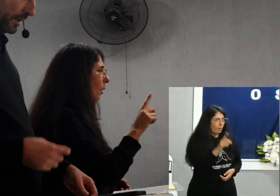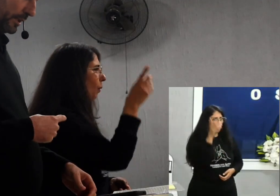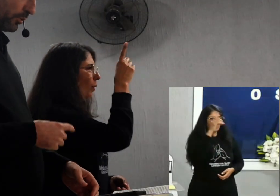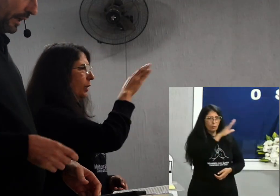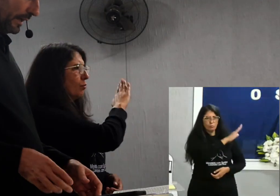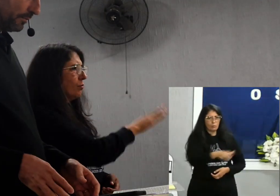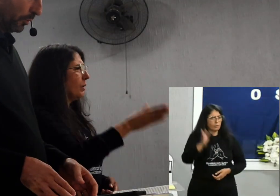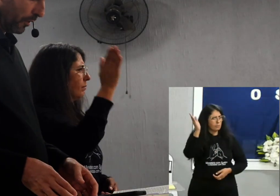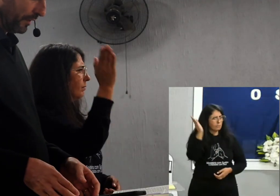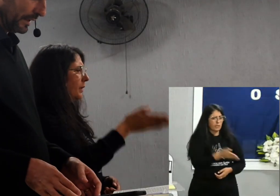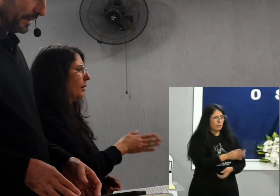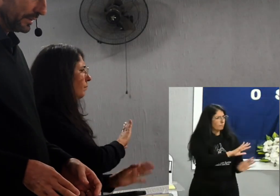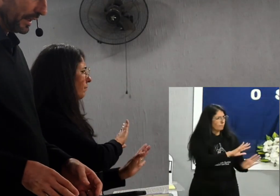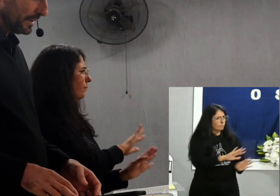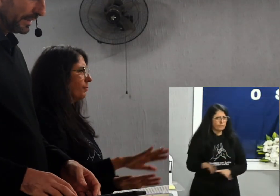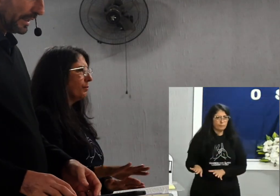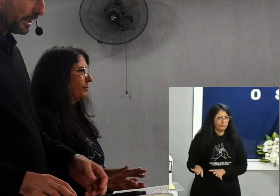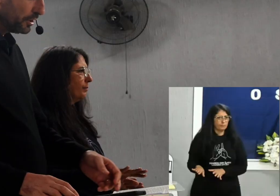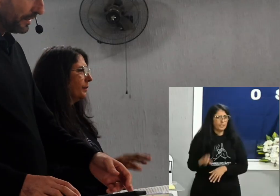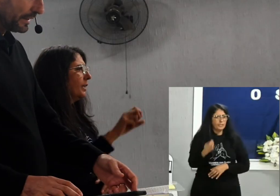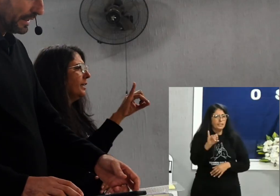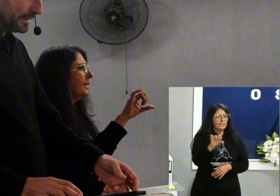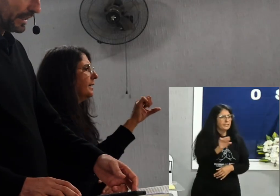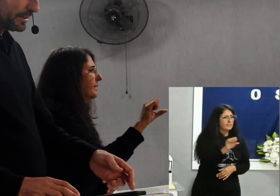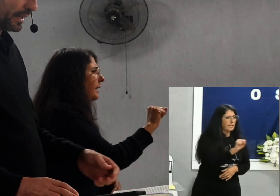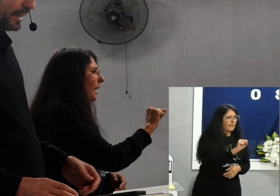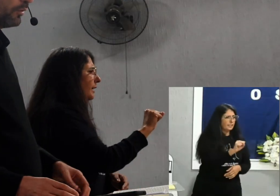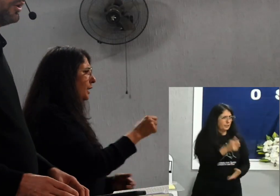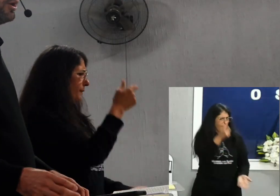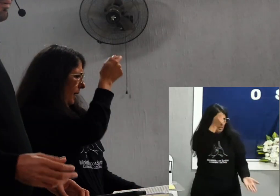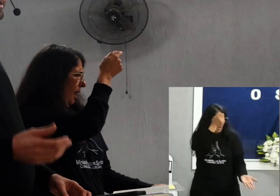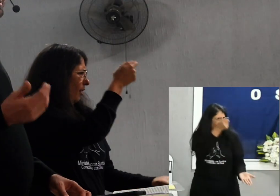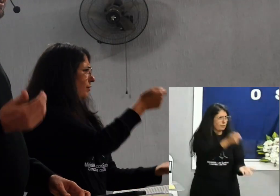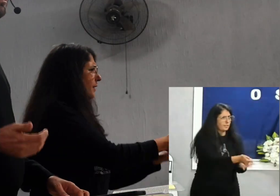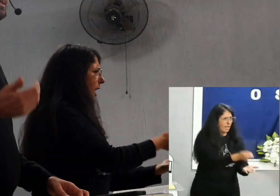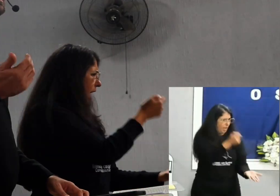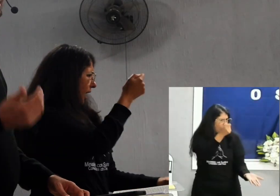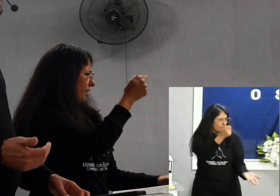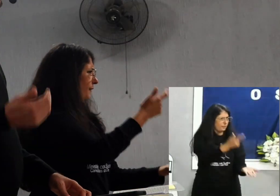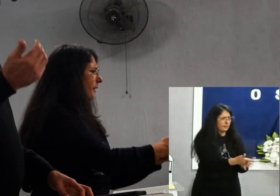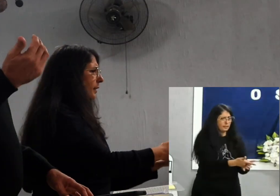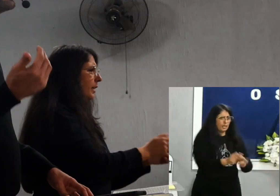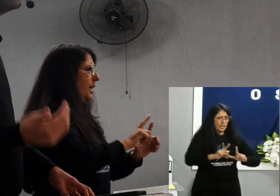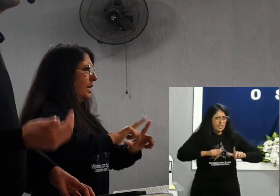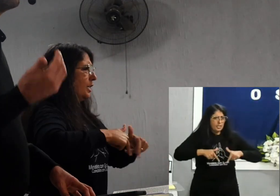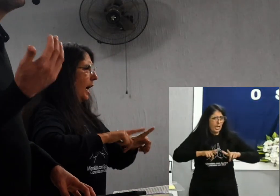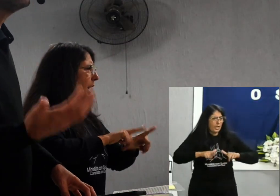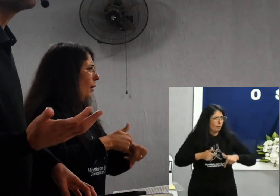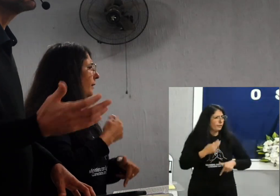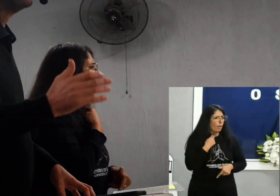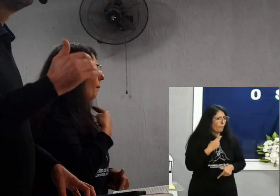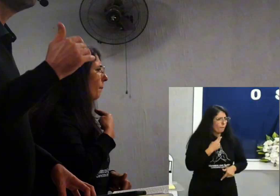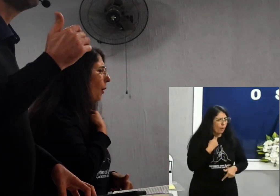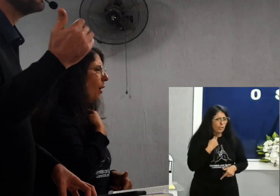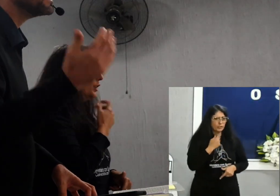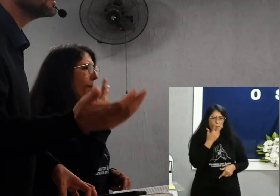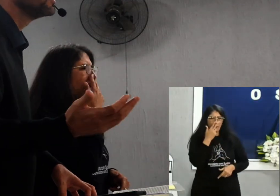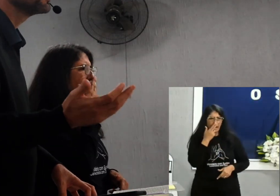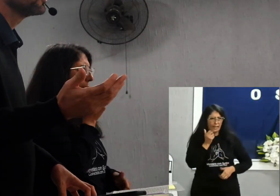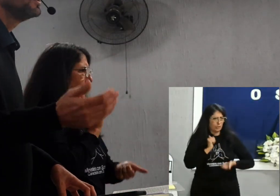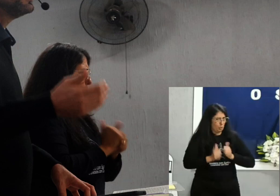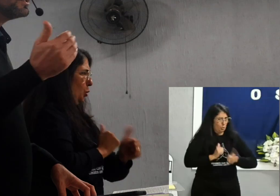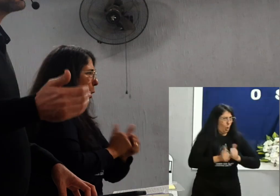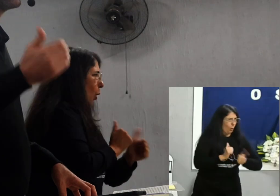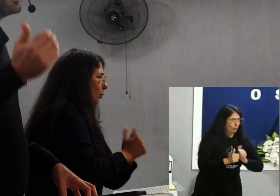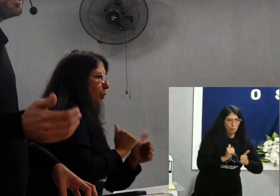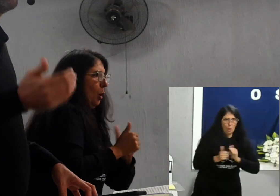O contexto lá do profeta Isaías é de advertência a Israel para não tentarem competir com Deus. Não façam